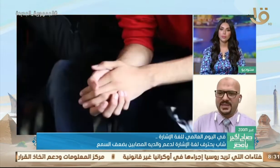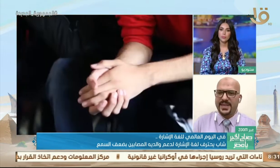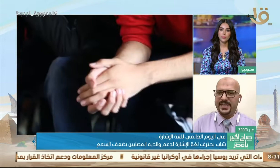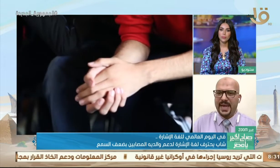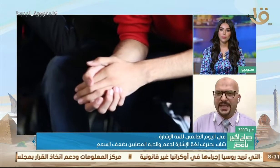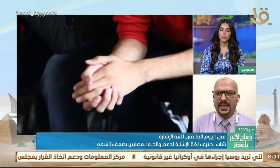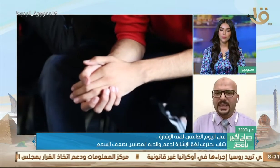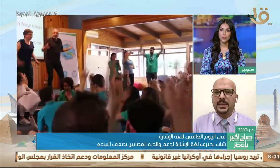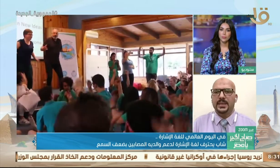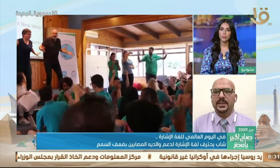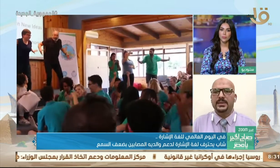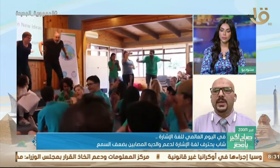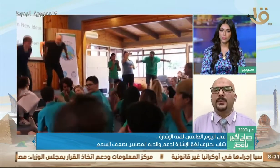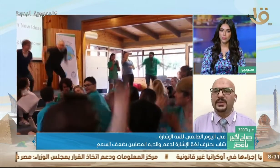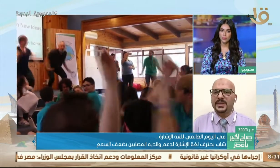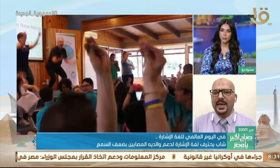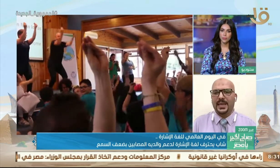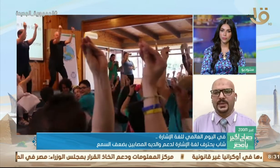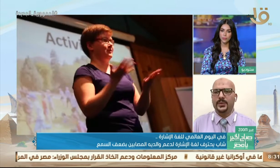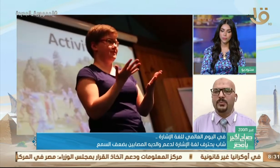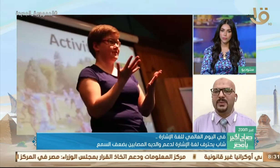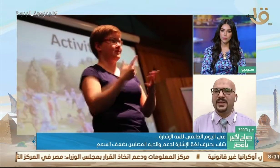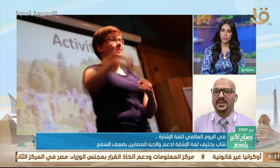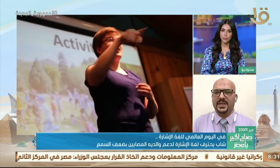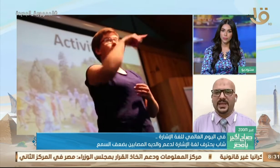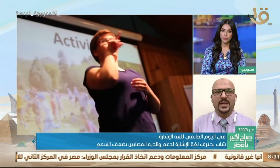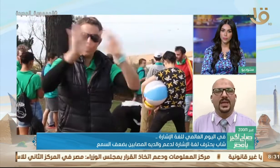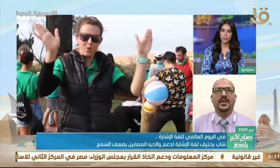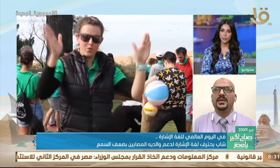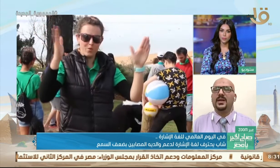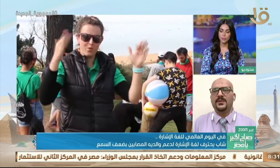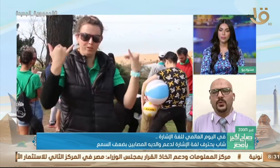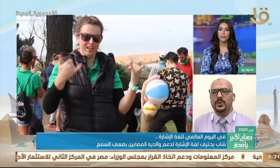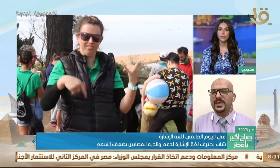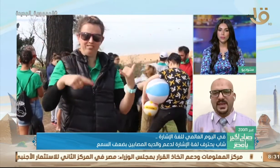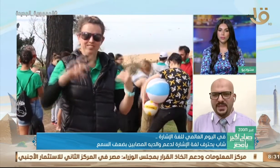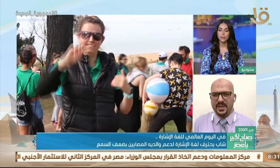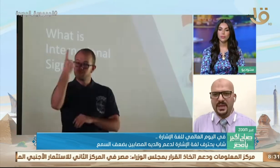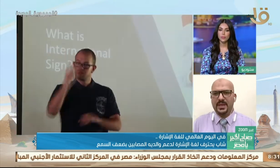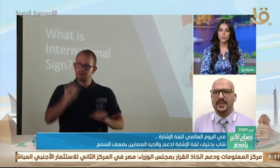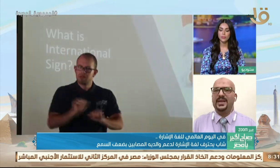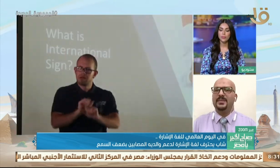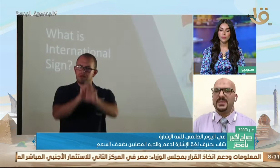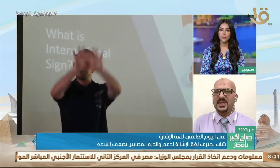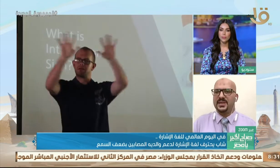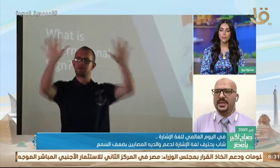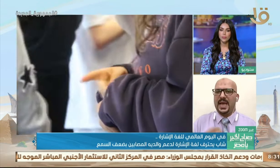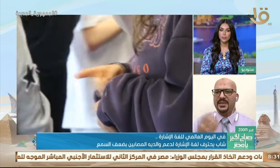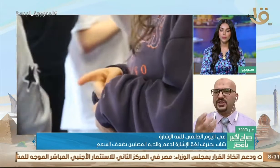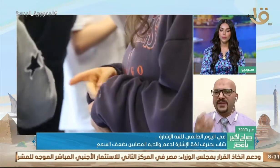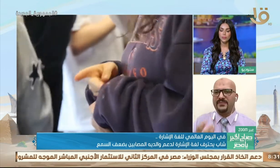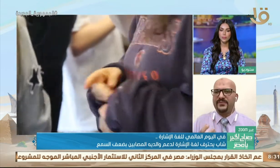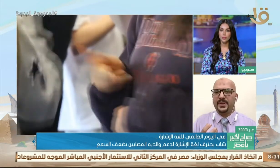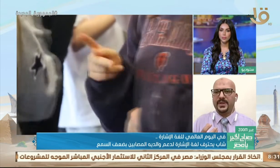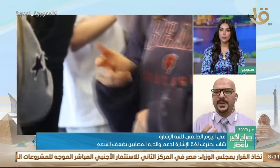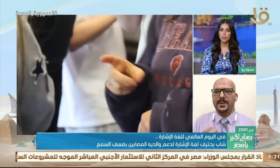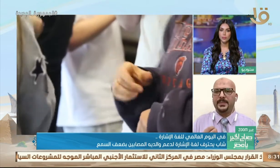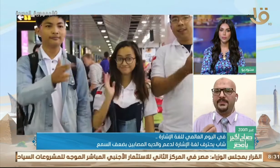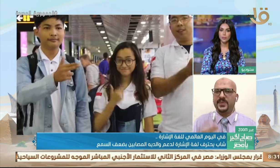وبستقبل الرسائل عليها للطلبات، الحاجات اللي هم محتاجين يعرفوا ترجمتها. يعني مثلا حد